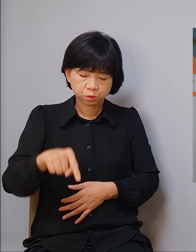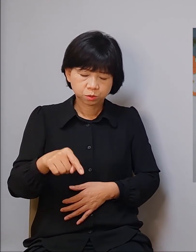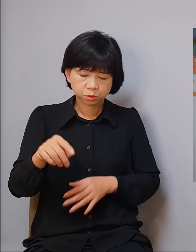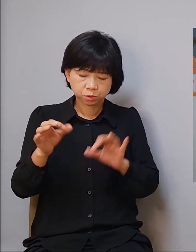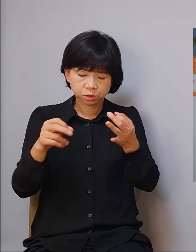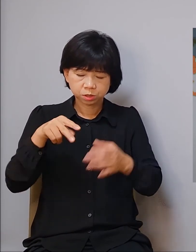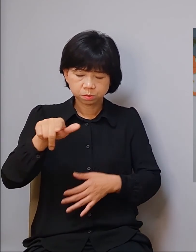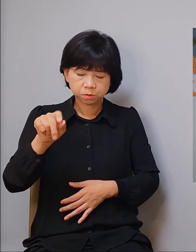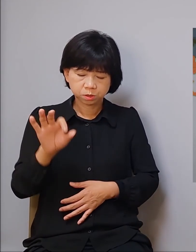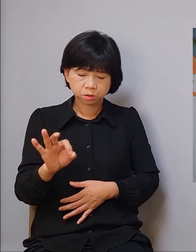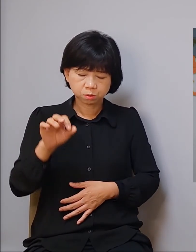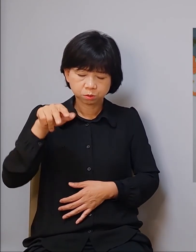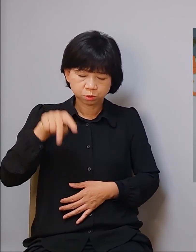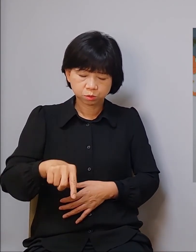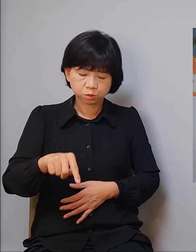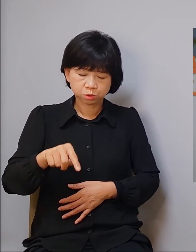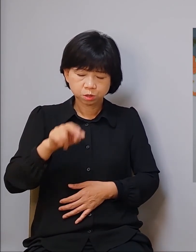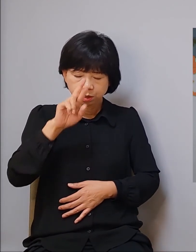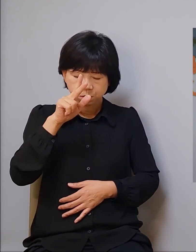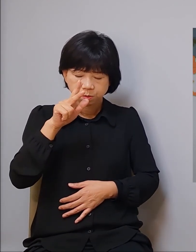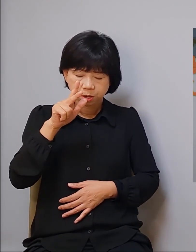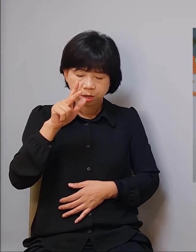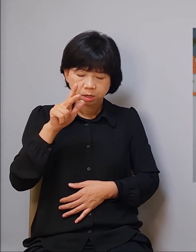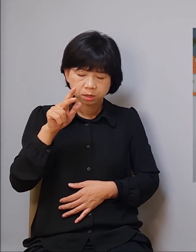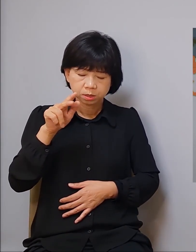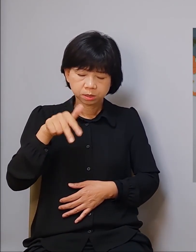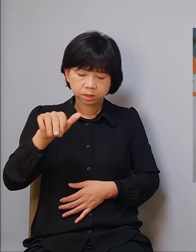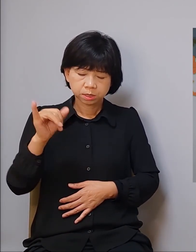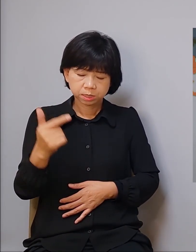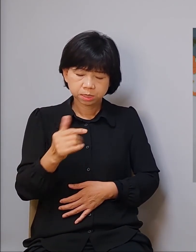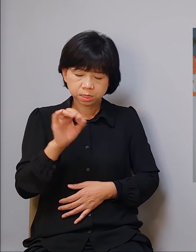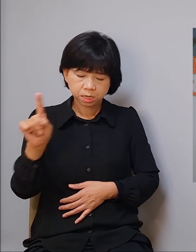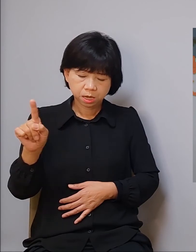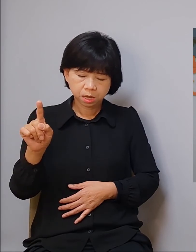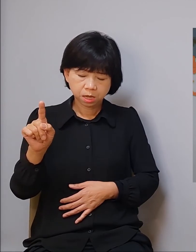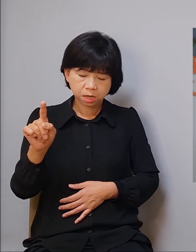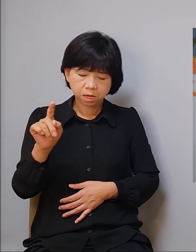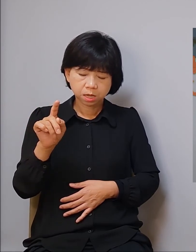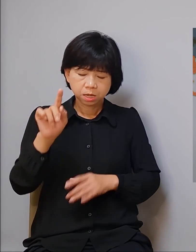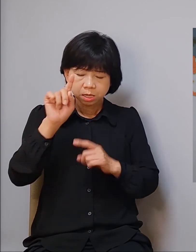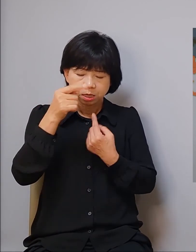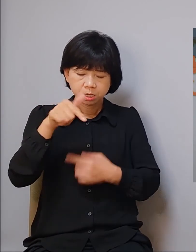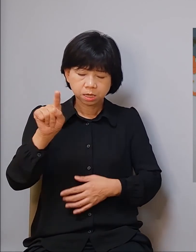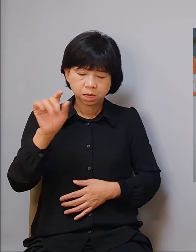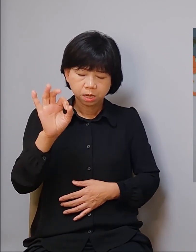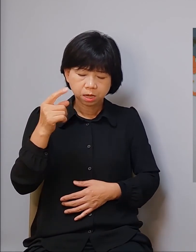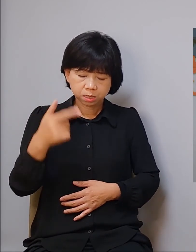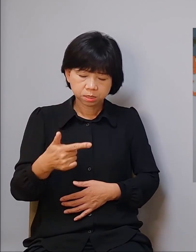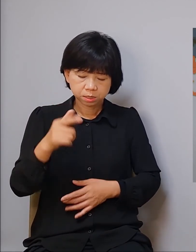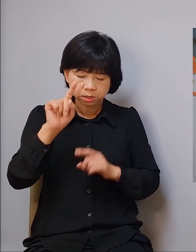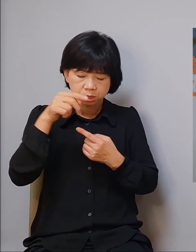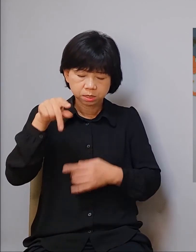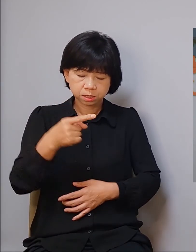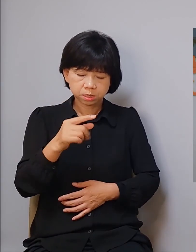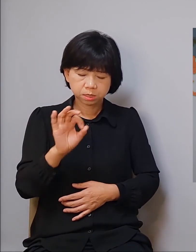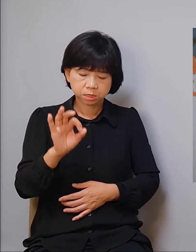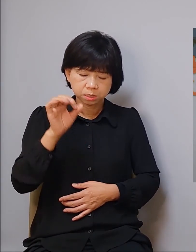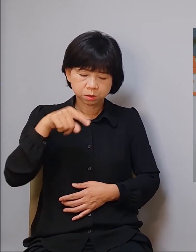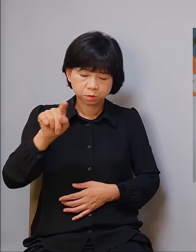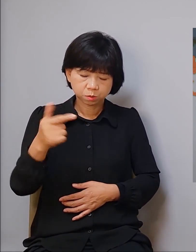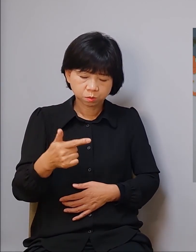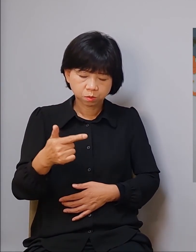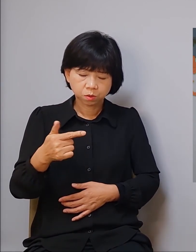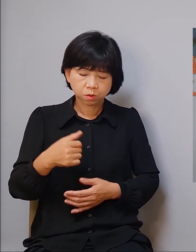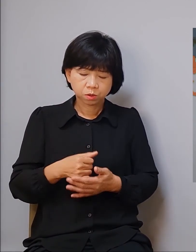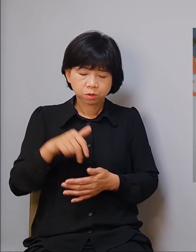김정수, 박시은, 박진아, 백서연, 송정민, 양우열, 유재건, 이건, 이가은, 이승현, 이원석,